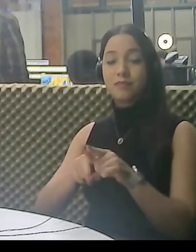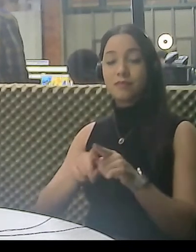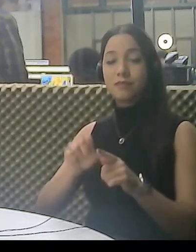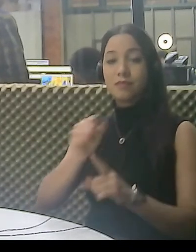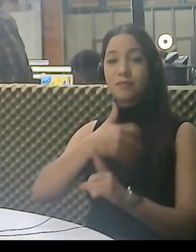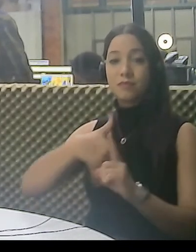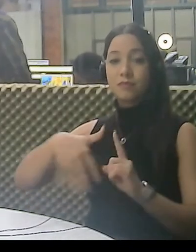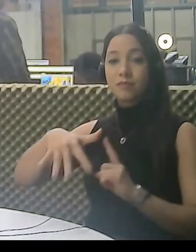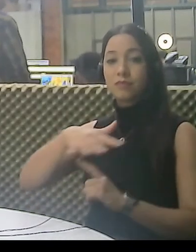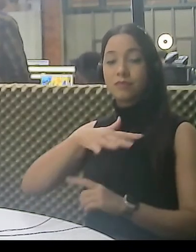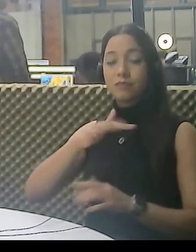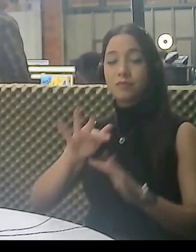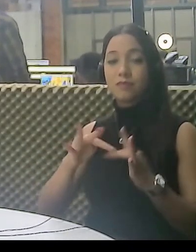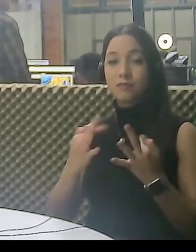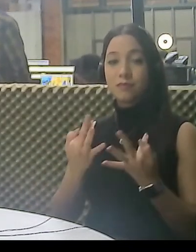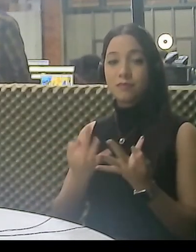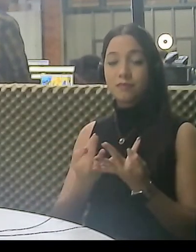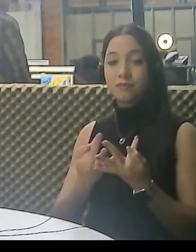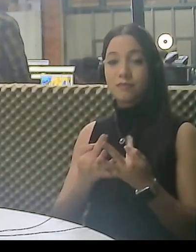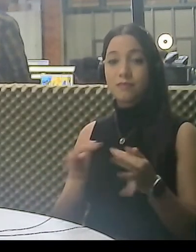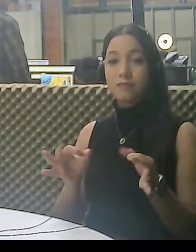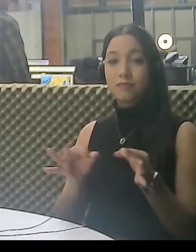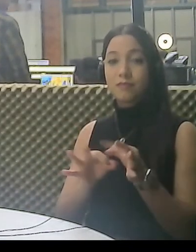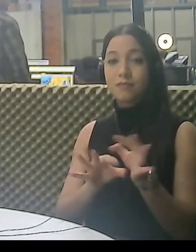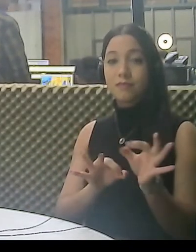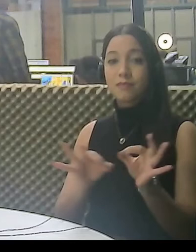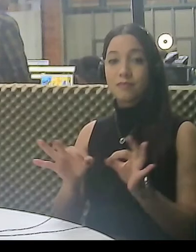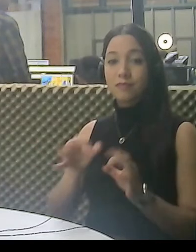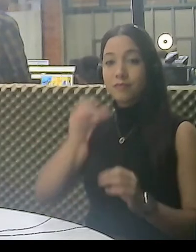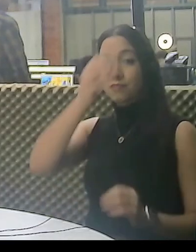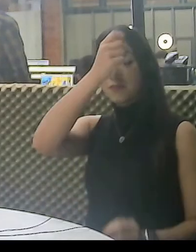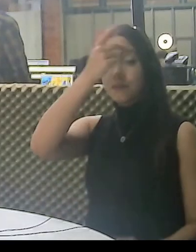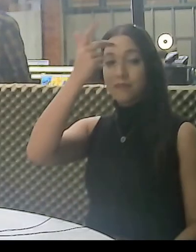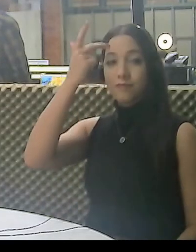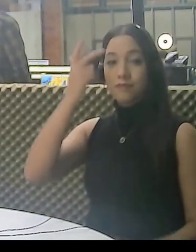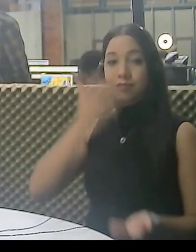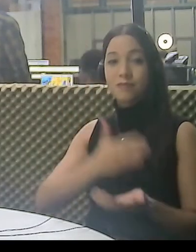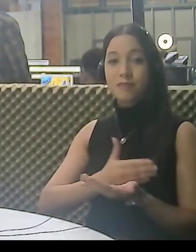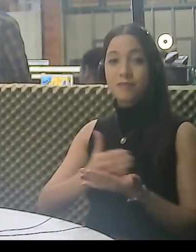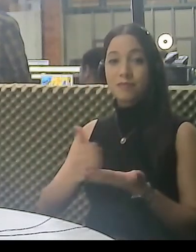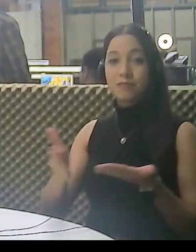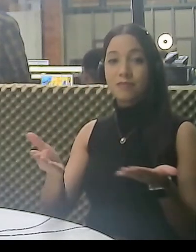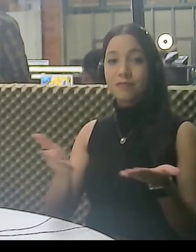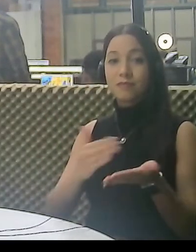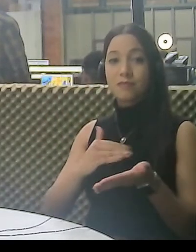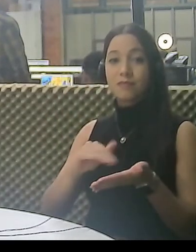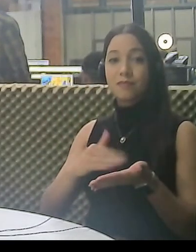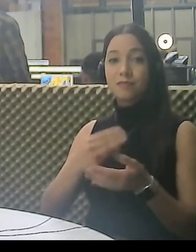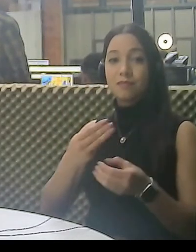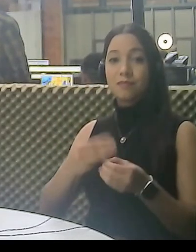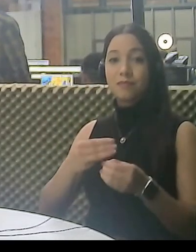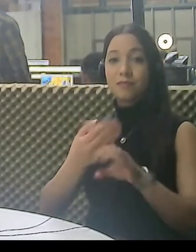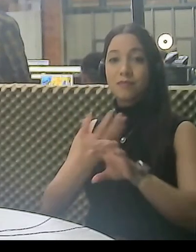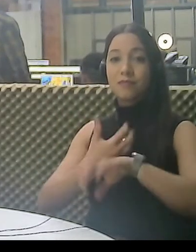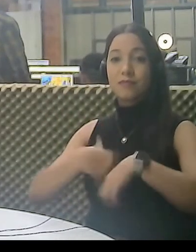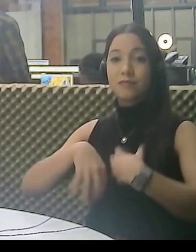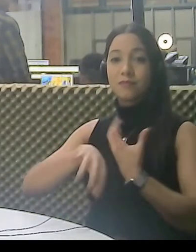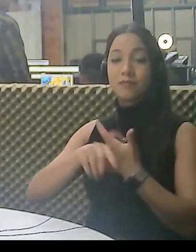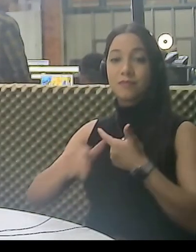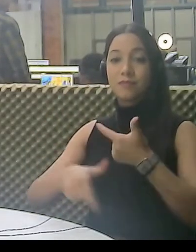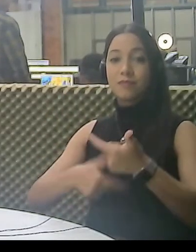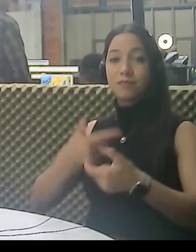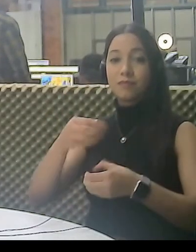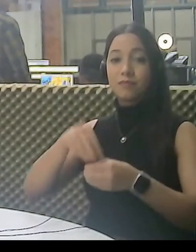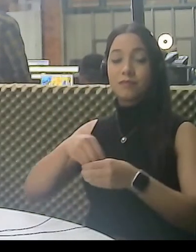das famílias. Com a conclusão dos projetos, a prefeitura inicia agora, por meio da Secretaria Municipal de Meio Ambiente e Serviços